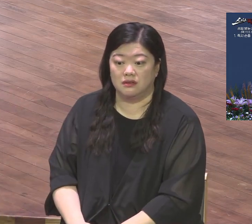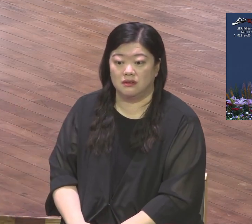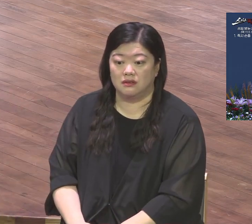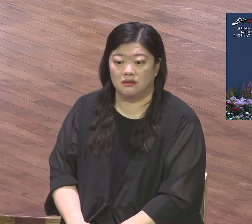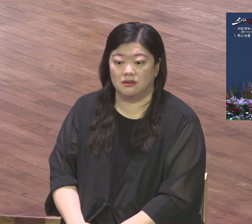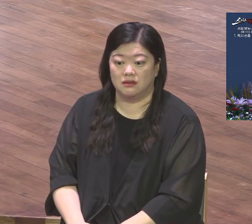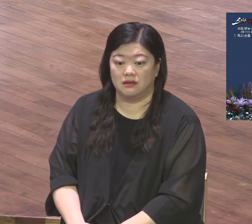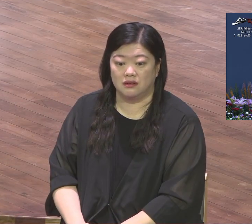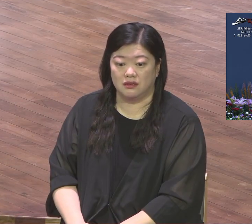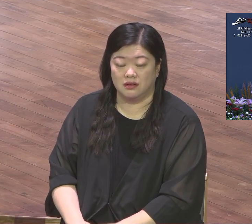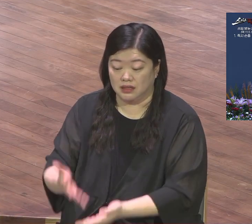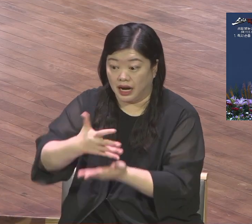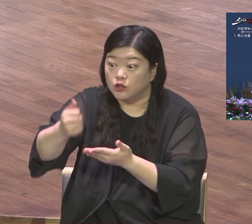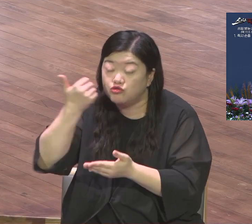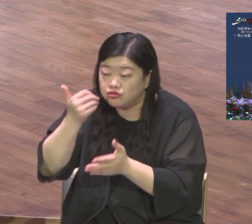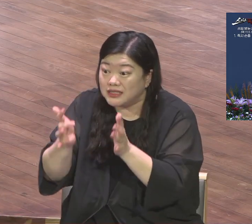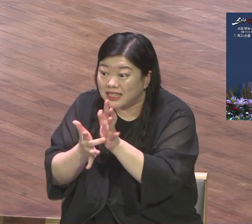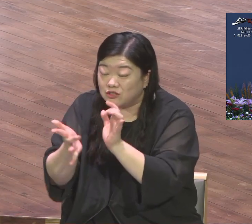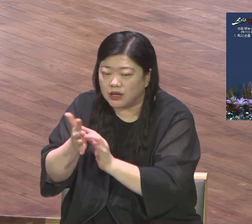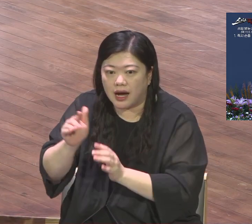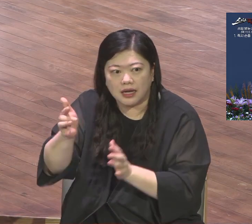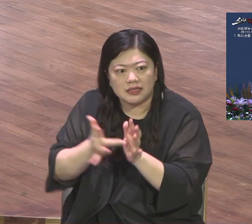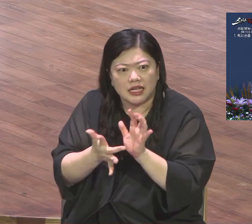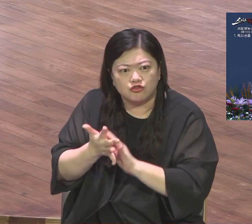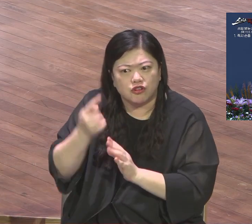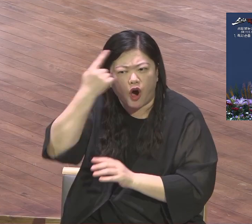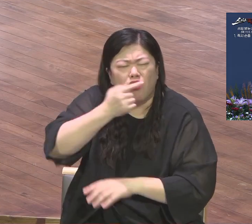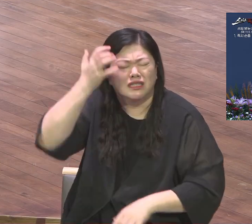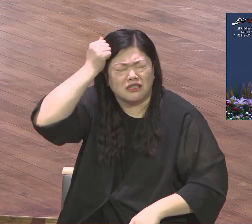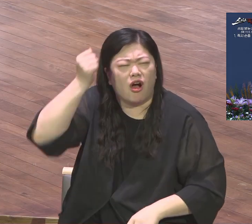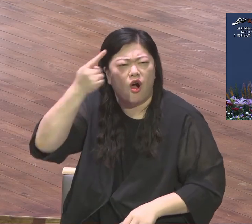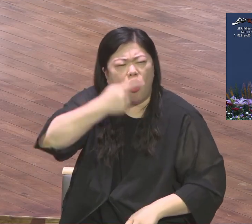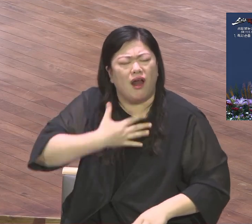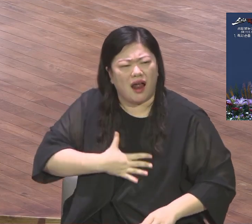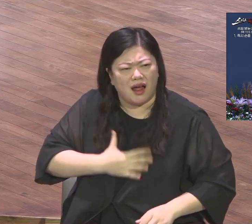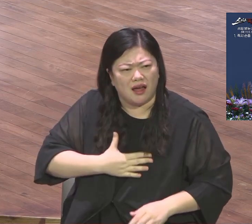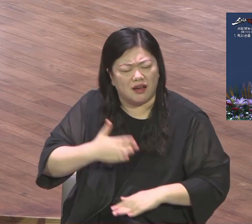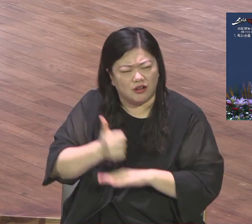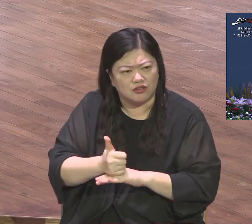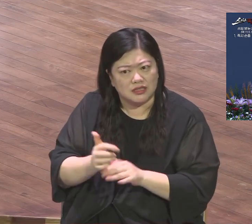즉시 순종한 거예요. 왜? 그때 봤으니까.